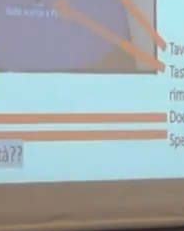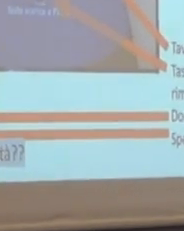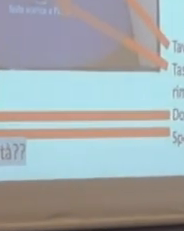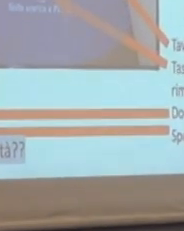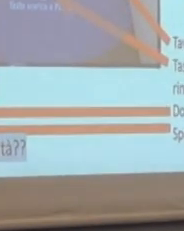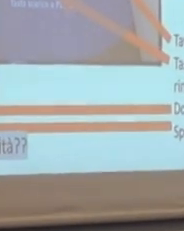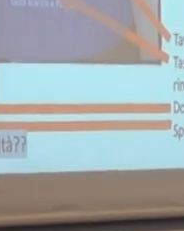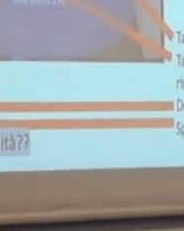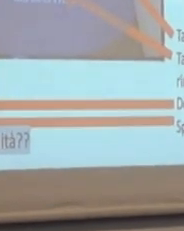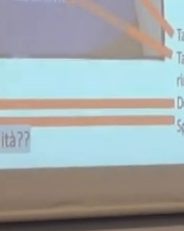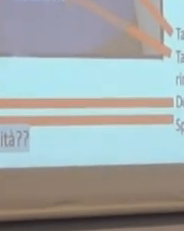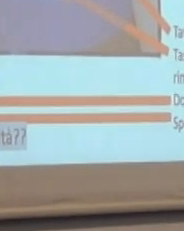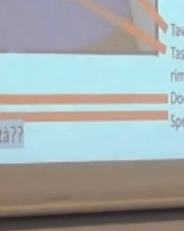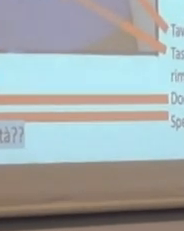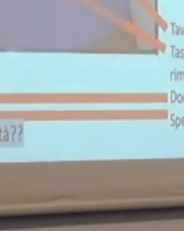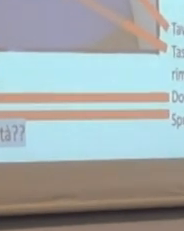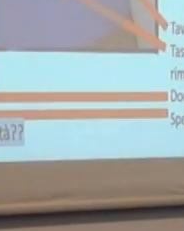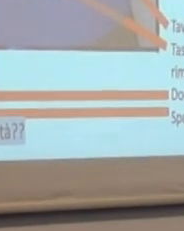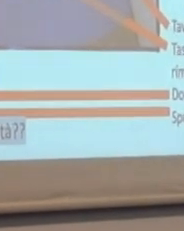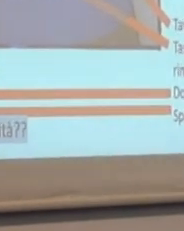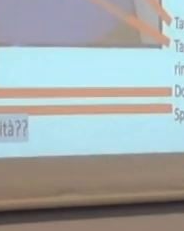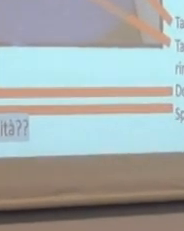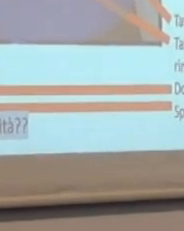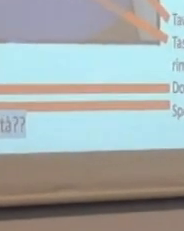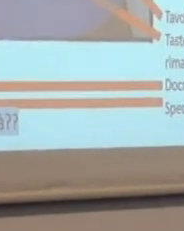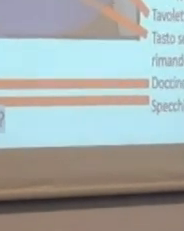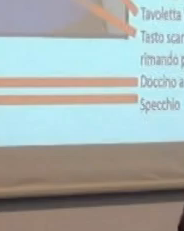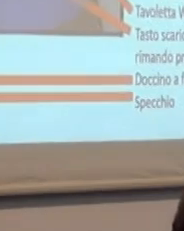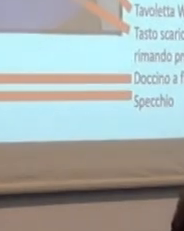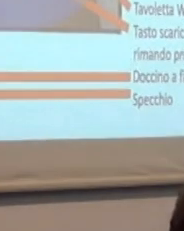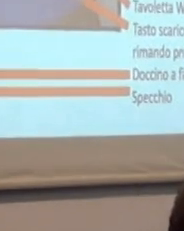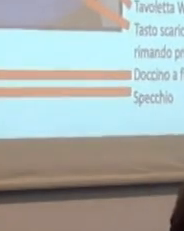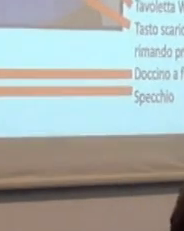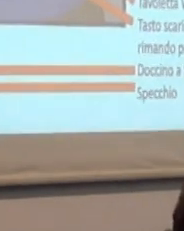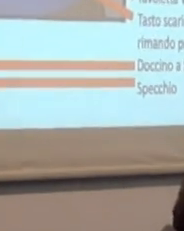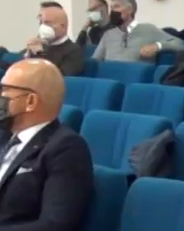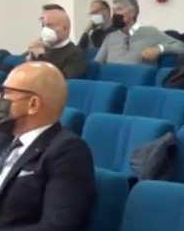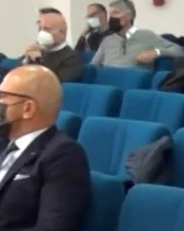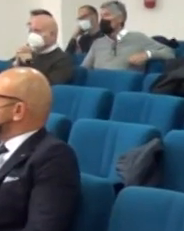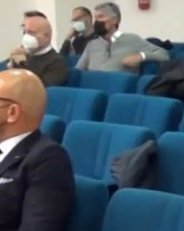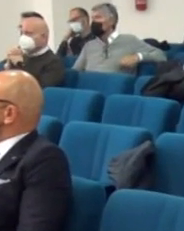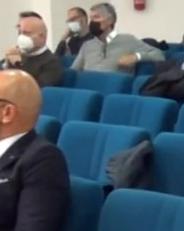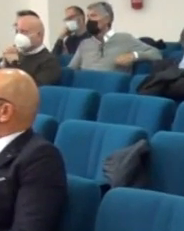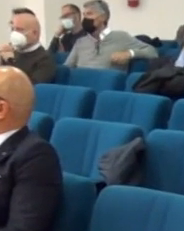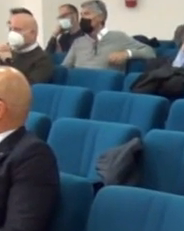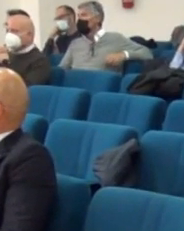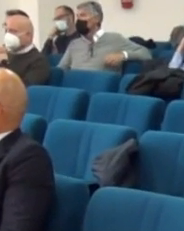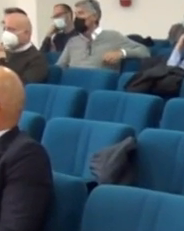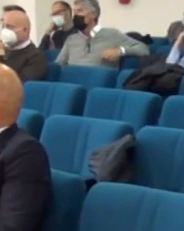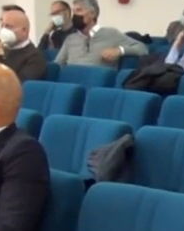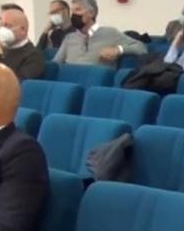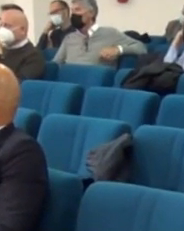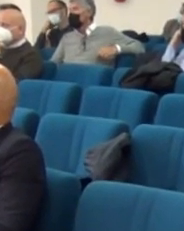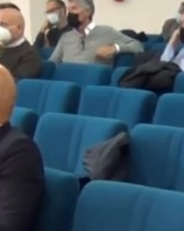importante anche l'aspetto concettuale cioè non si parla soltanto di rispetto delle norme ma di rispetto dell'ospite